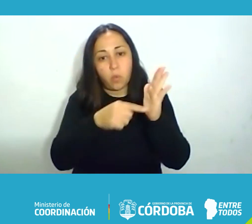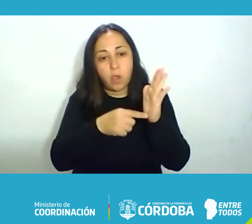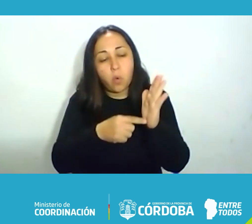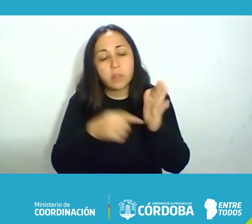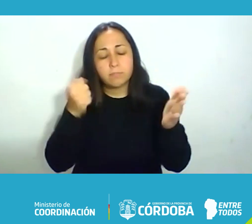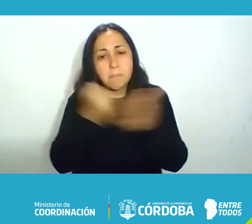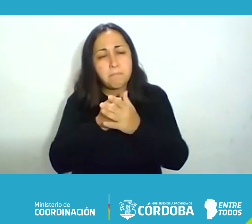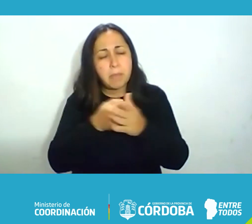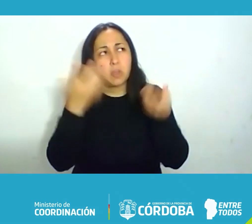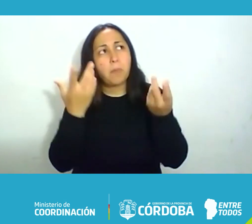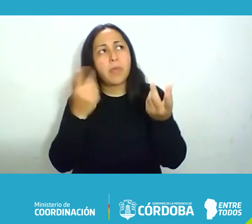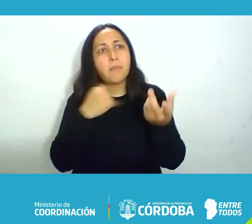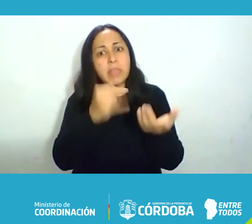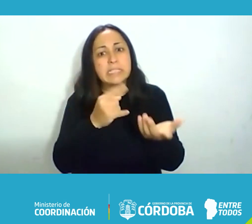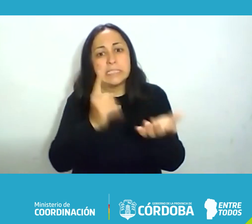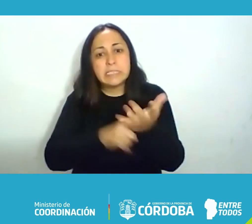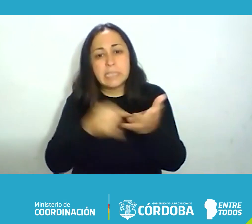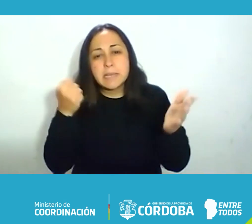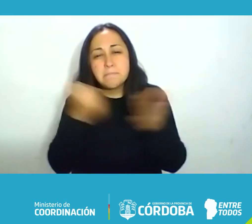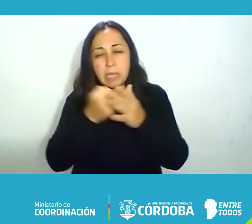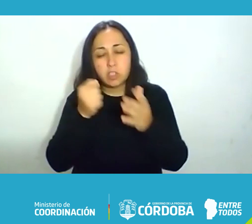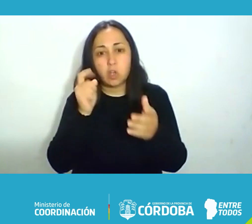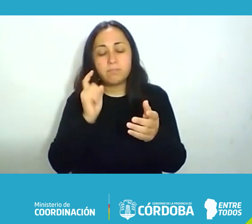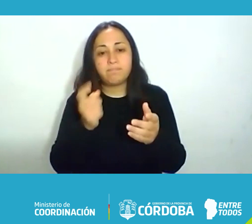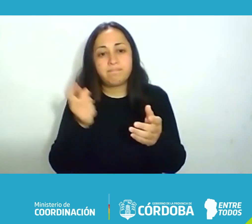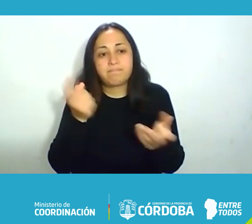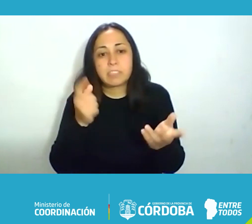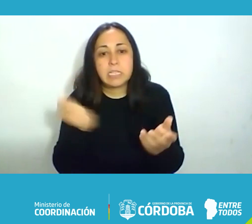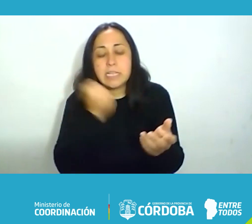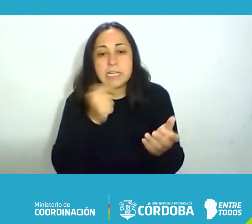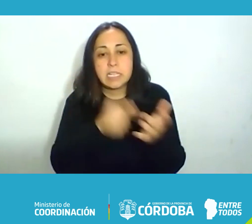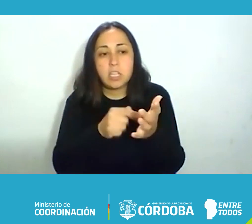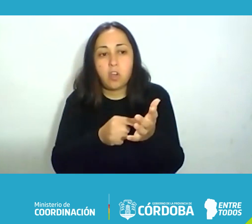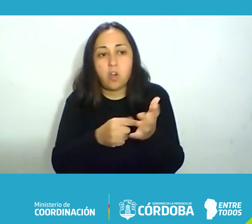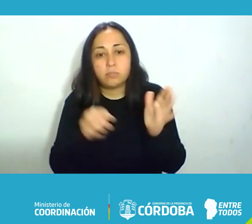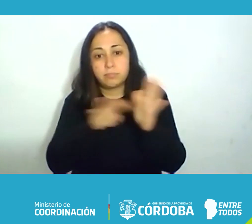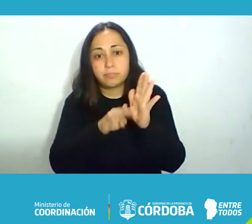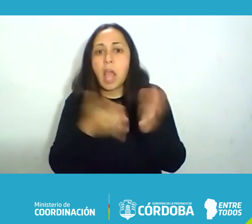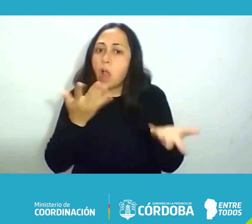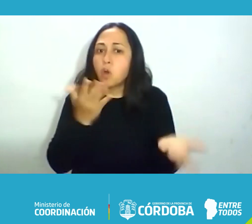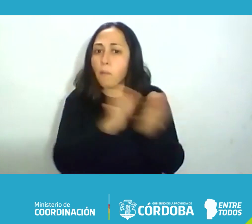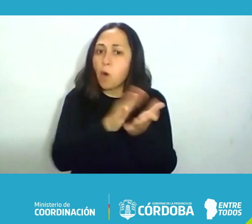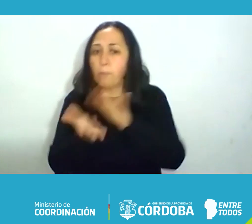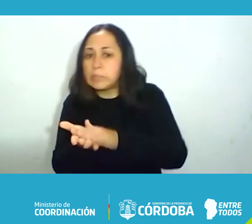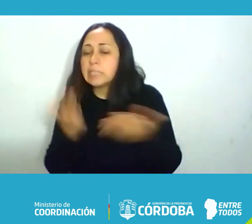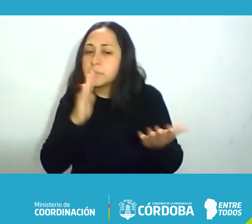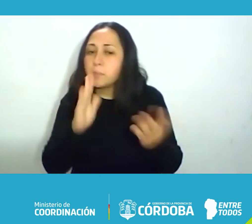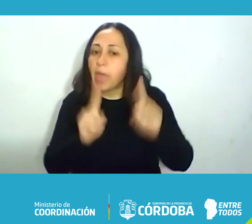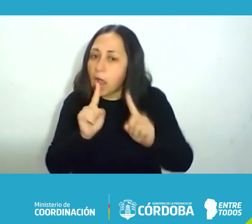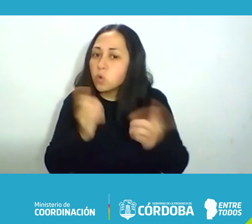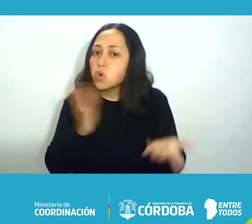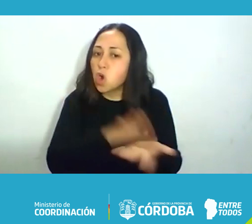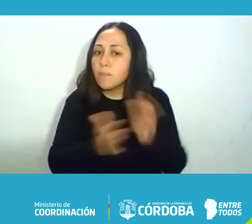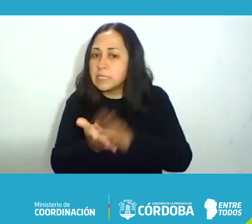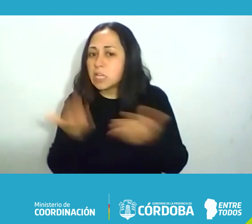de impacto y se pudo determinar los impactos más críticos, que son los que aparecen en rojo. Algunos son mitigables y otros pueden ser compensados. En cuanto a los impactos en